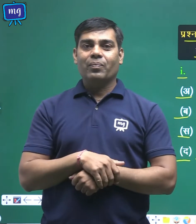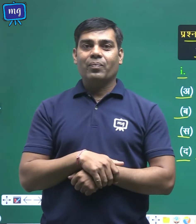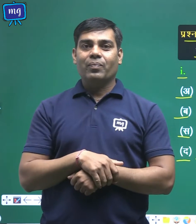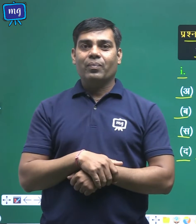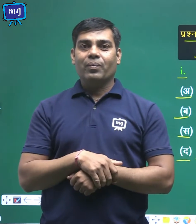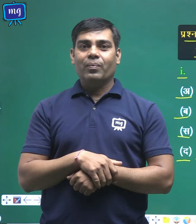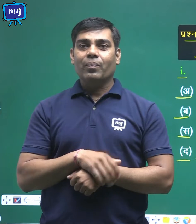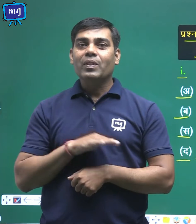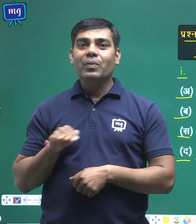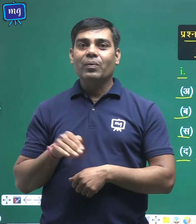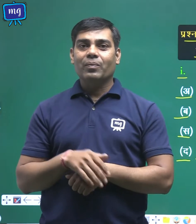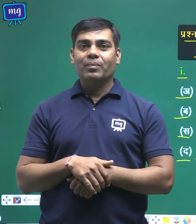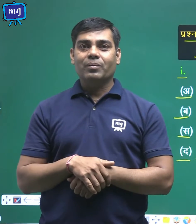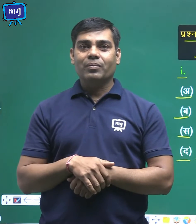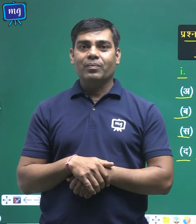बच्चों,